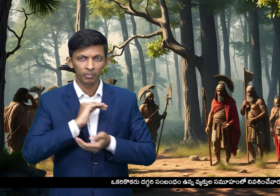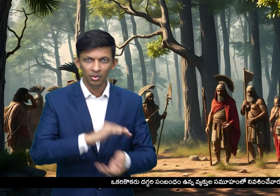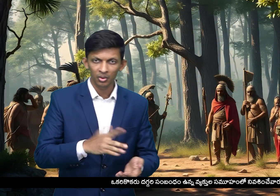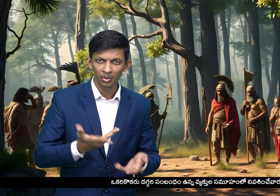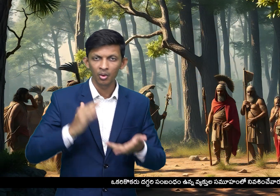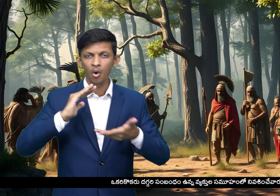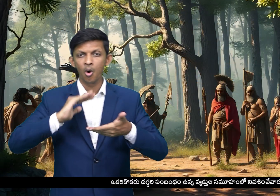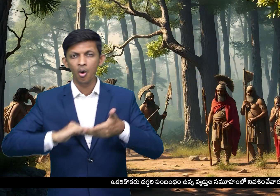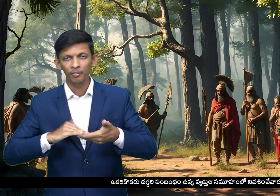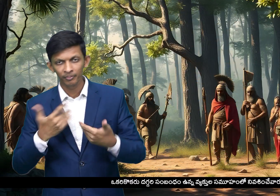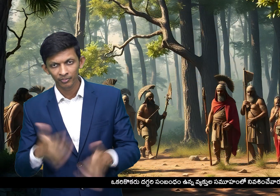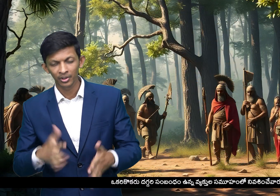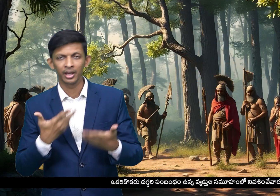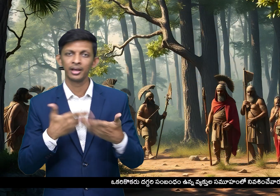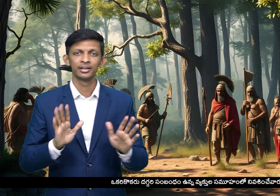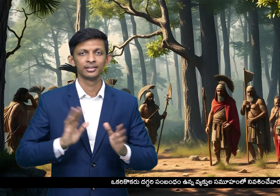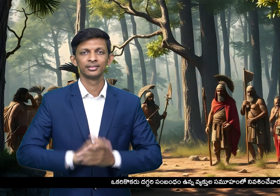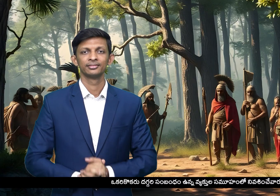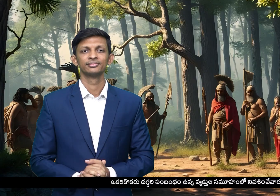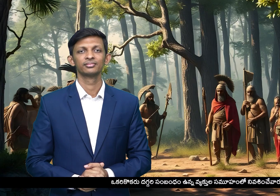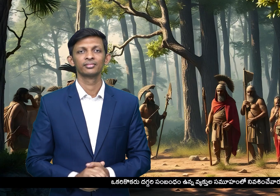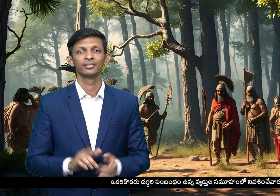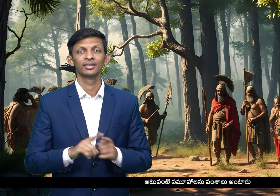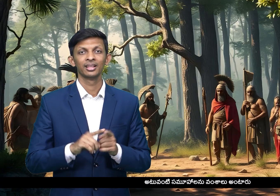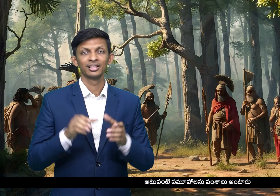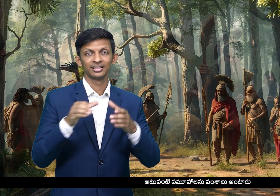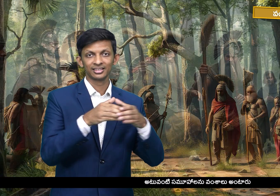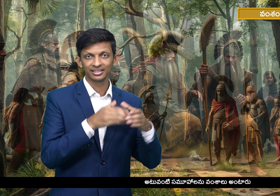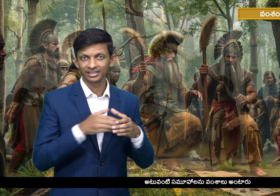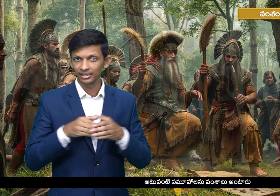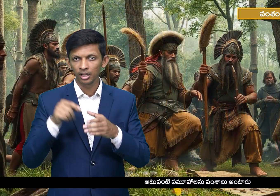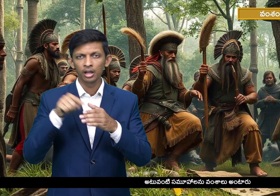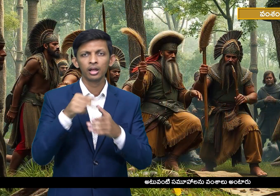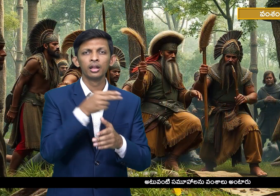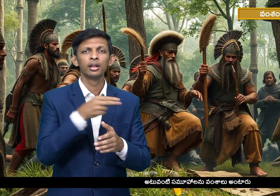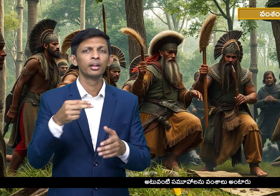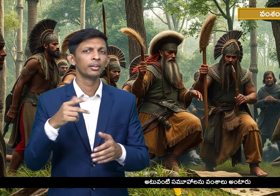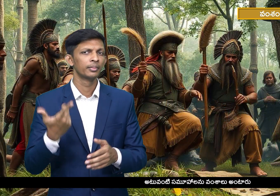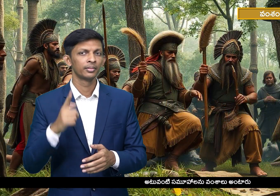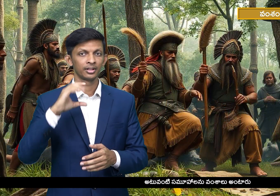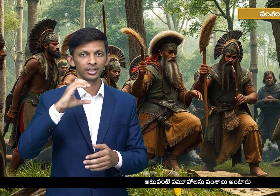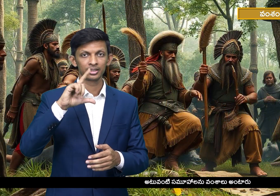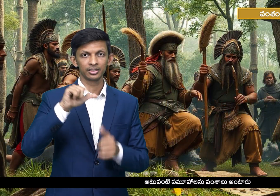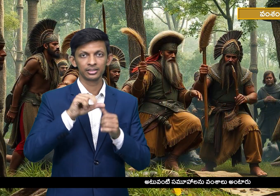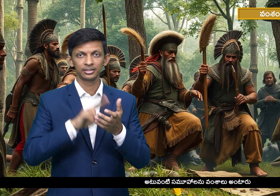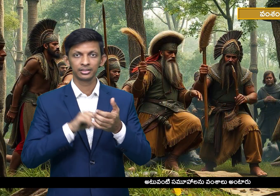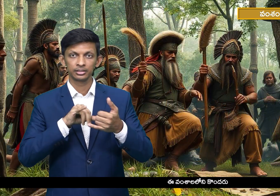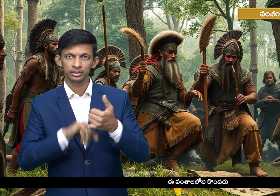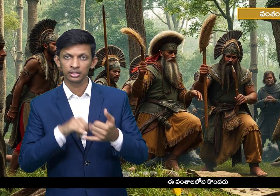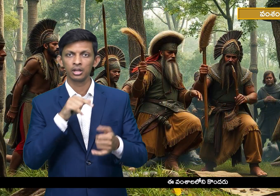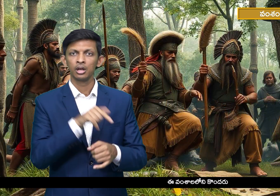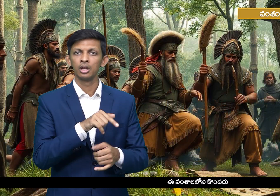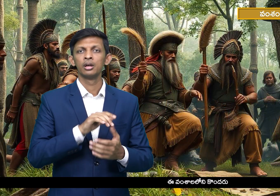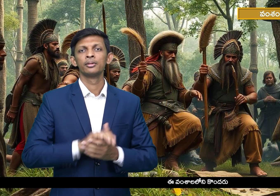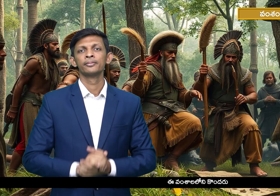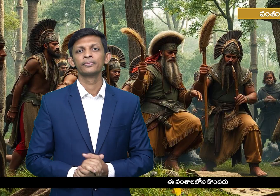ఒకరికొకరు దగ్గరి సంబంధం ఉన్న వ్యక్తుల సమూహంలో నివసించేవారు. అటువంటి సమూహాలను వంశాలు అంటారు.